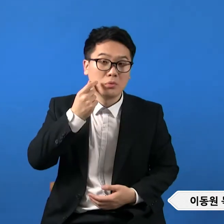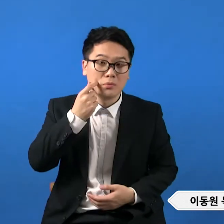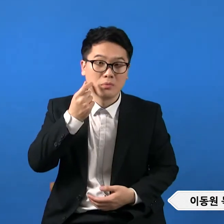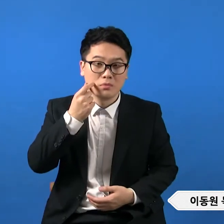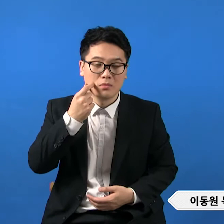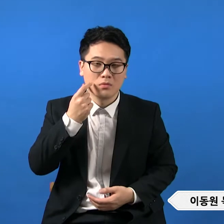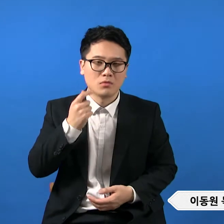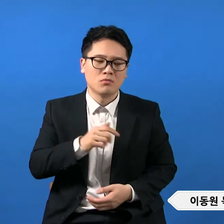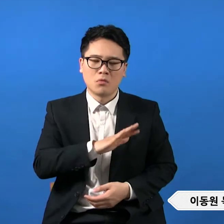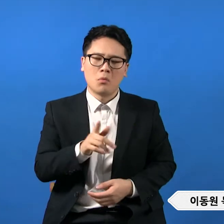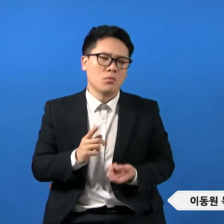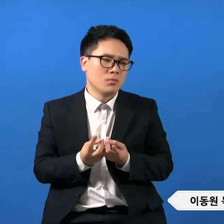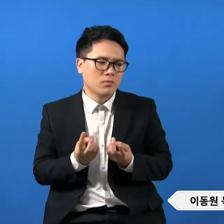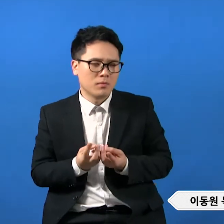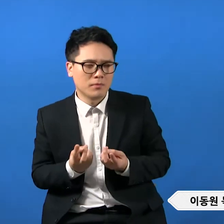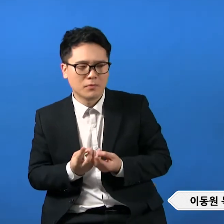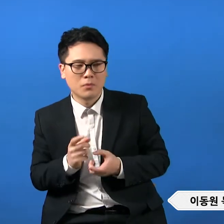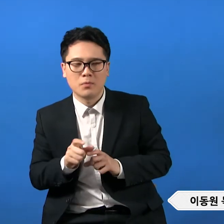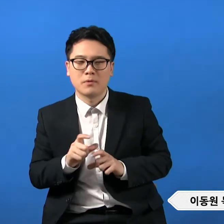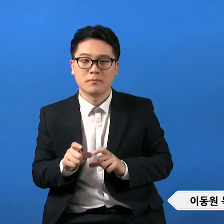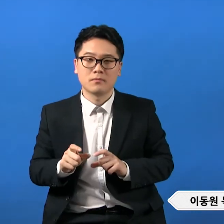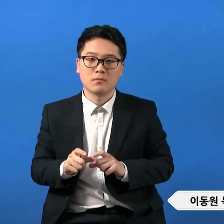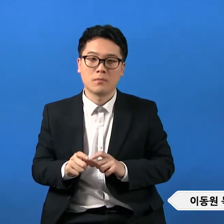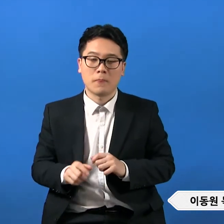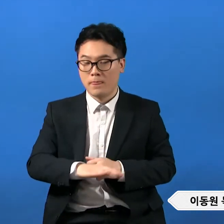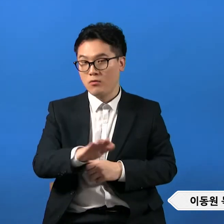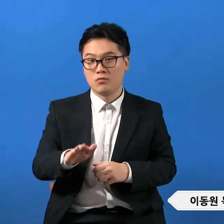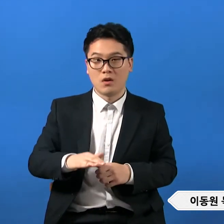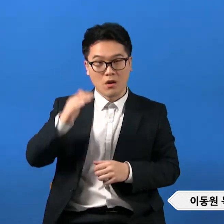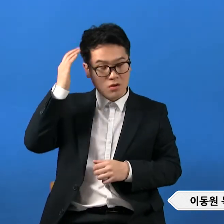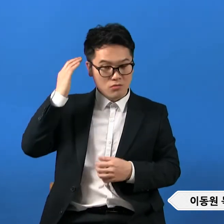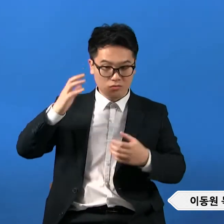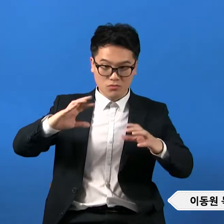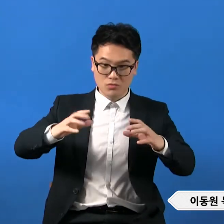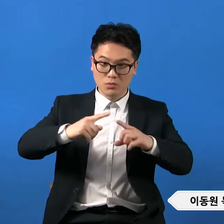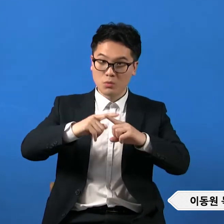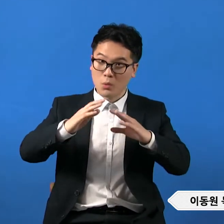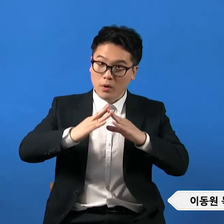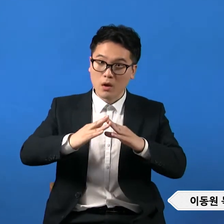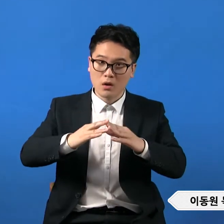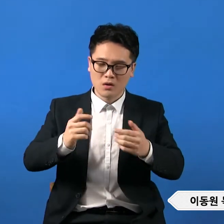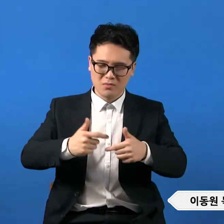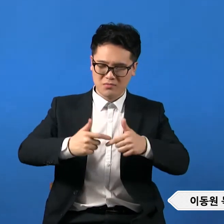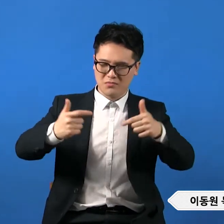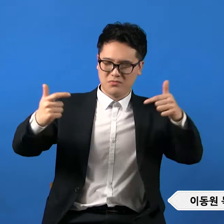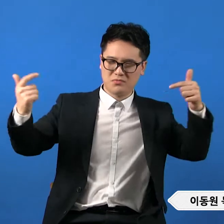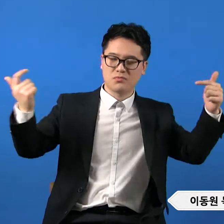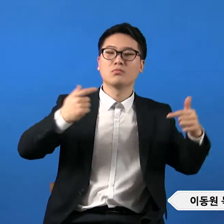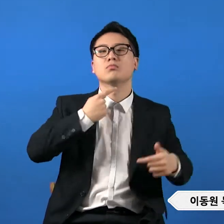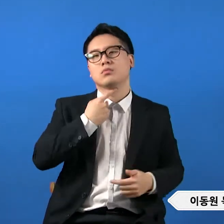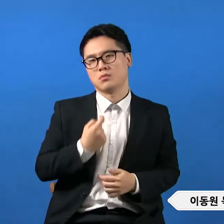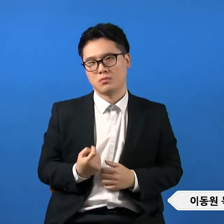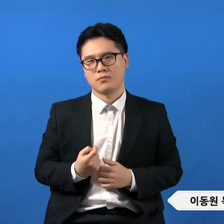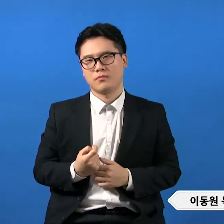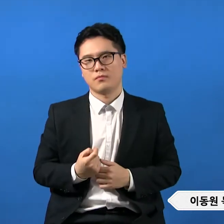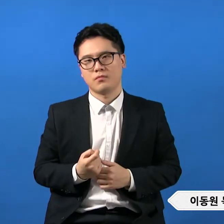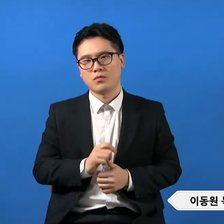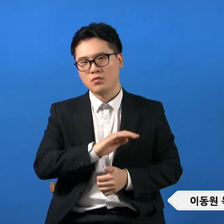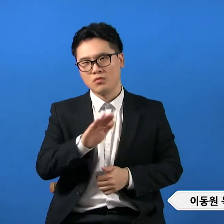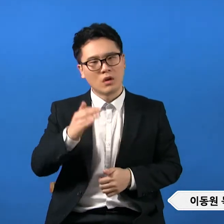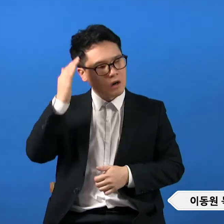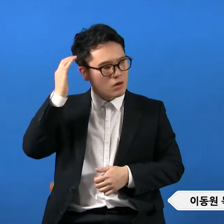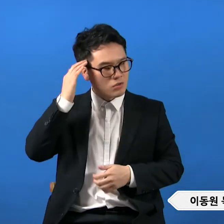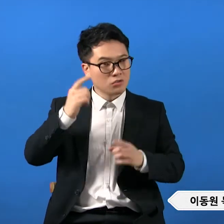회복할 수가 있을 것인가? 우리 한국교회, 한때는 민족의 등불이고 희망이었던 한국교회가 다시